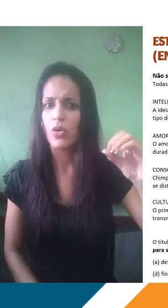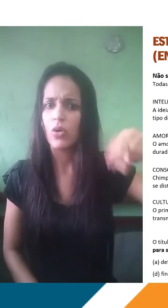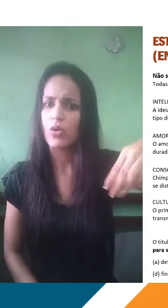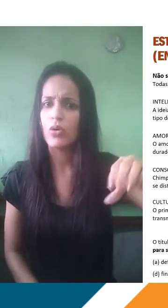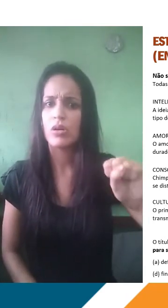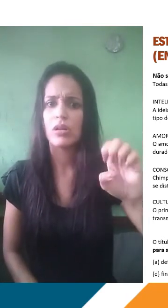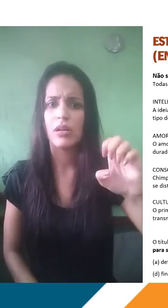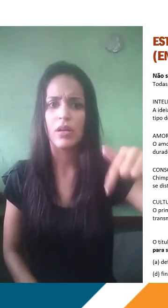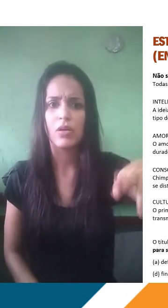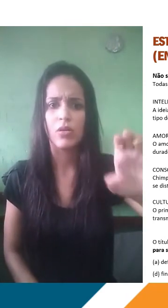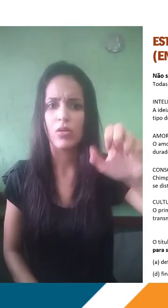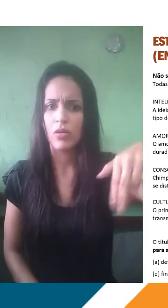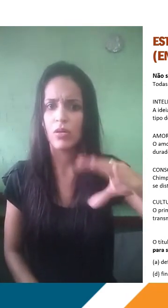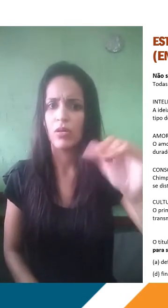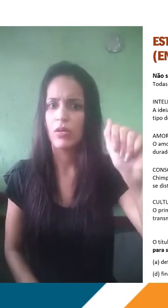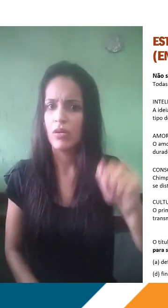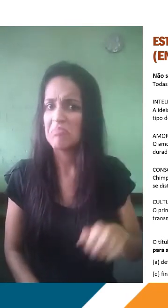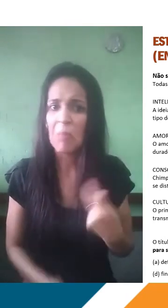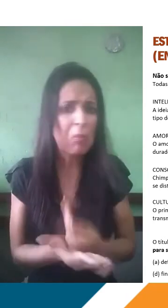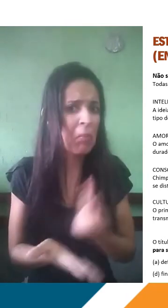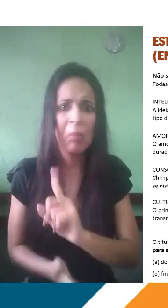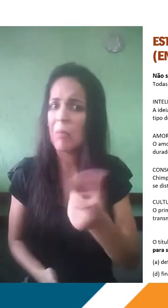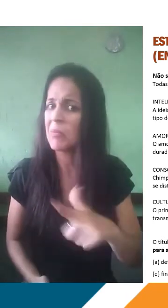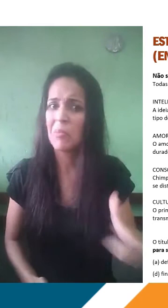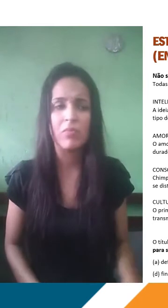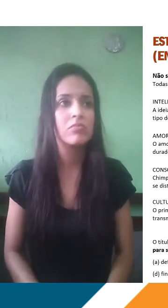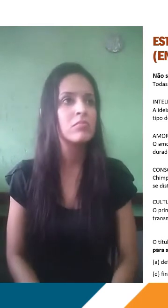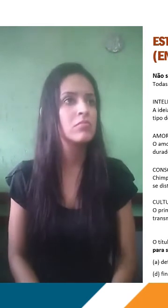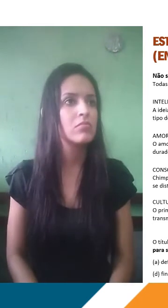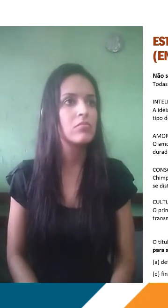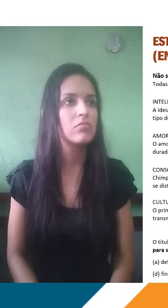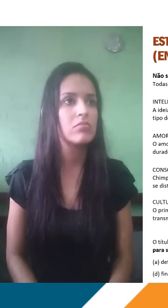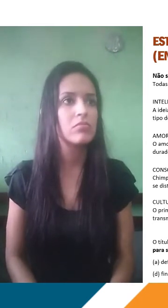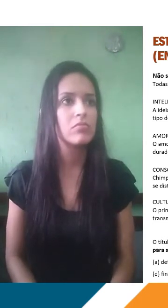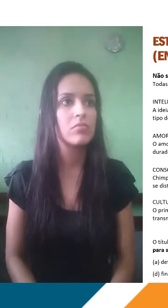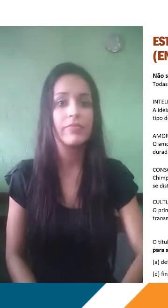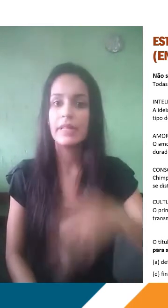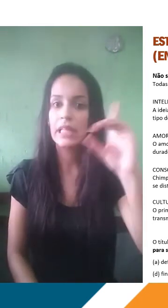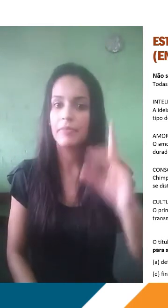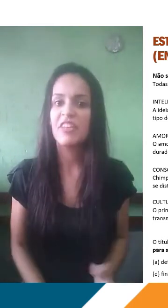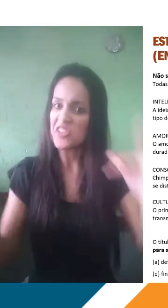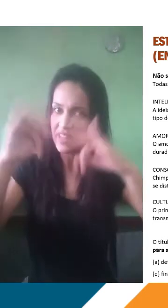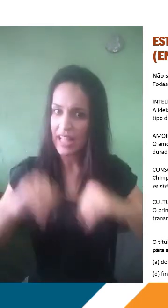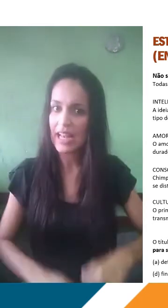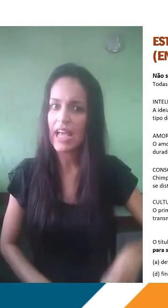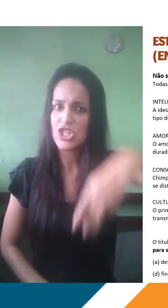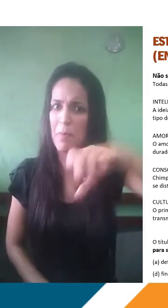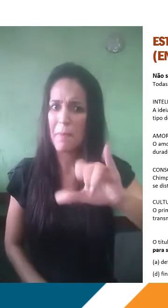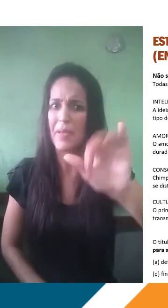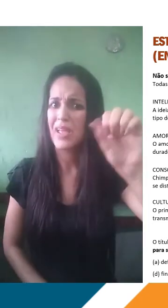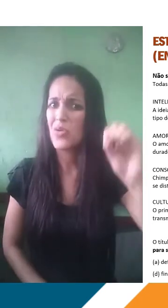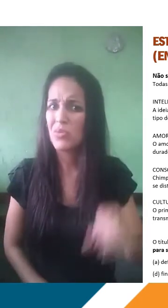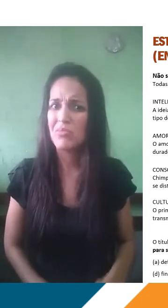invalidaria a opção C como estratégia argumentativa Tampouco existe no texto alguma menção à finalidade ou meios utilizados